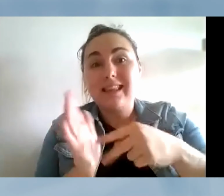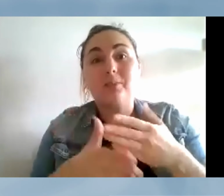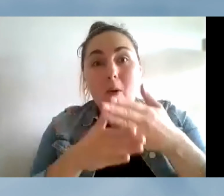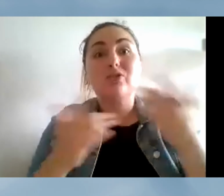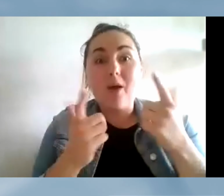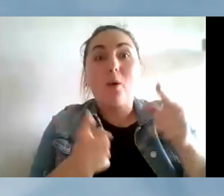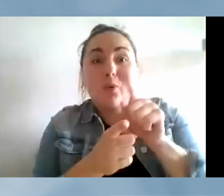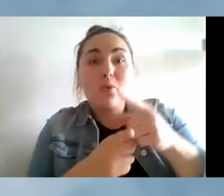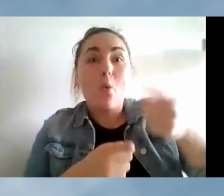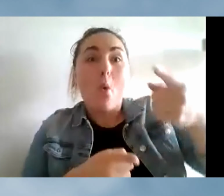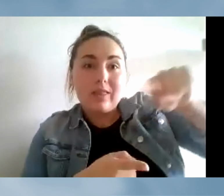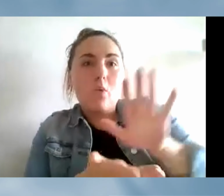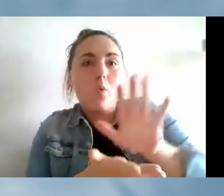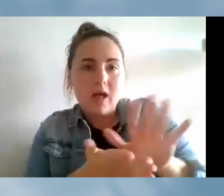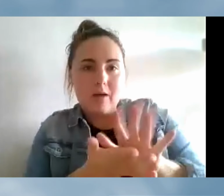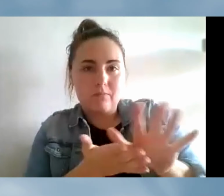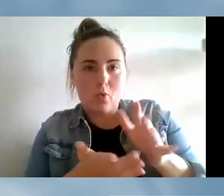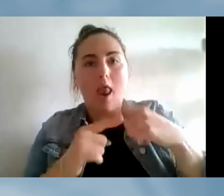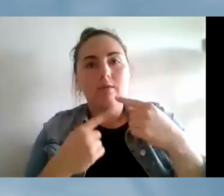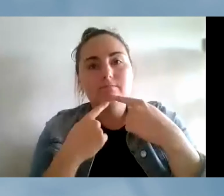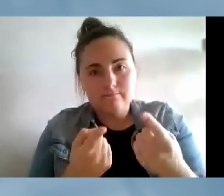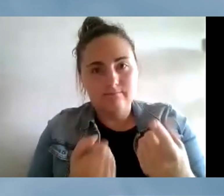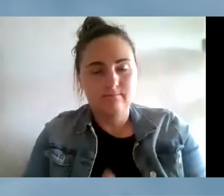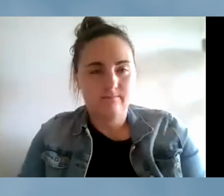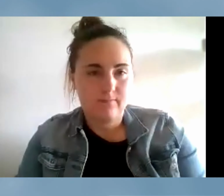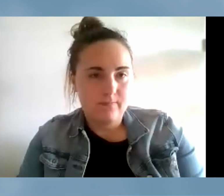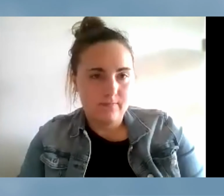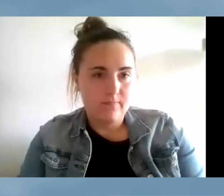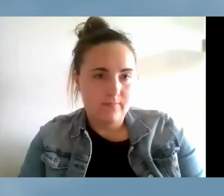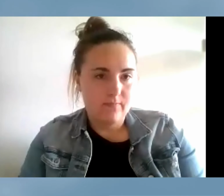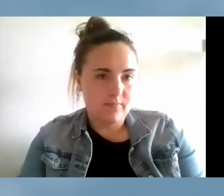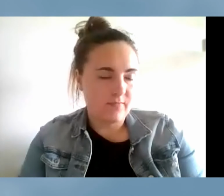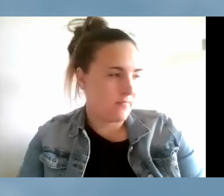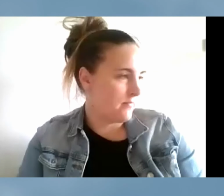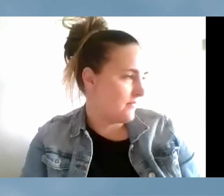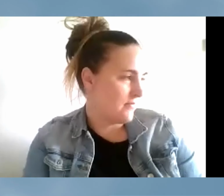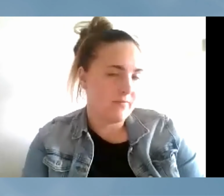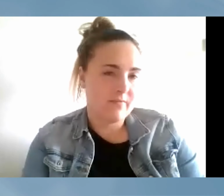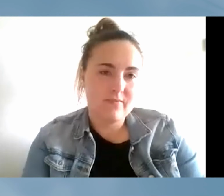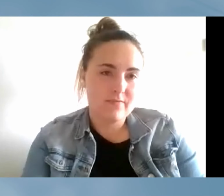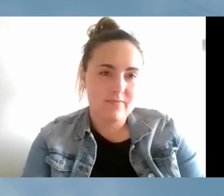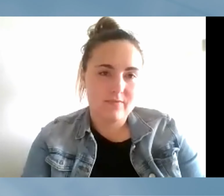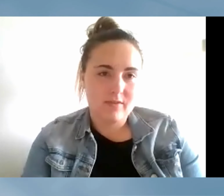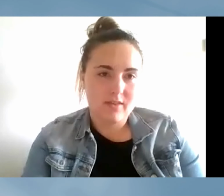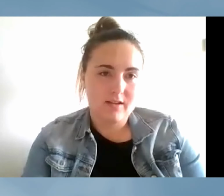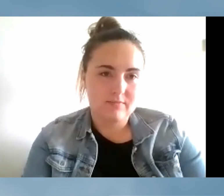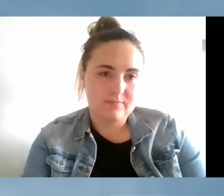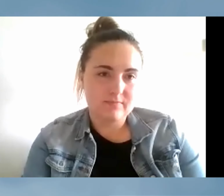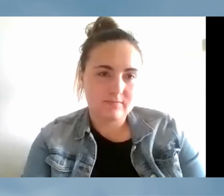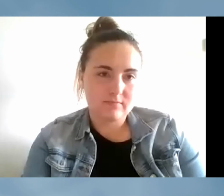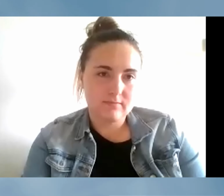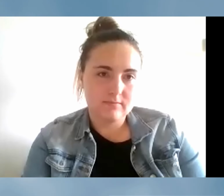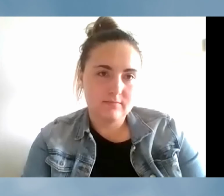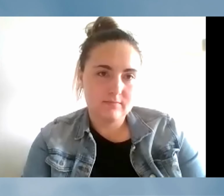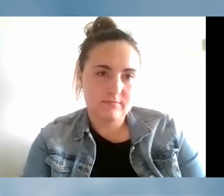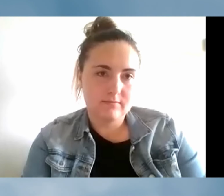ustanovah, kako se prilagoditi gluhim. In tehnični pripomoček, ali pa kateri tehnični pripomoček bi bil koristen tudi za njih,